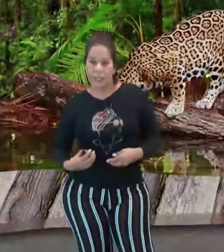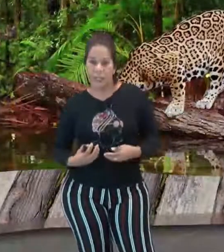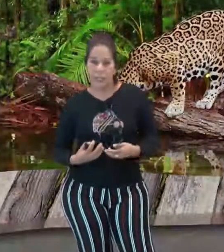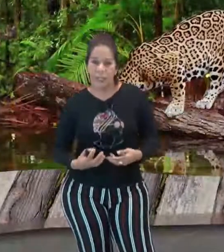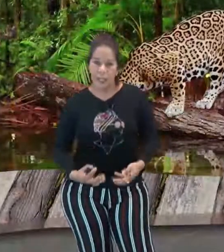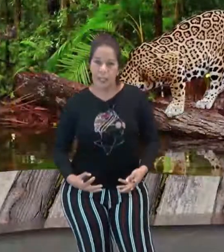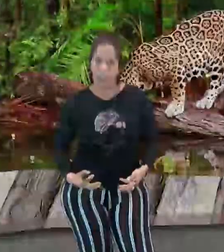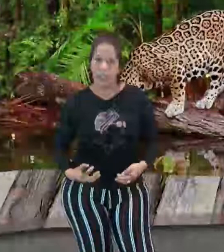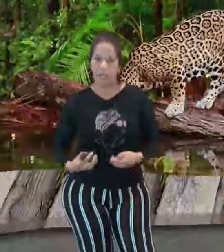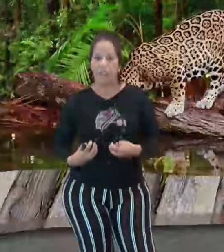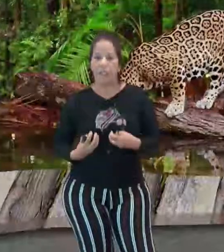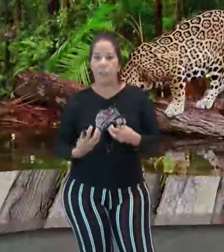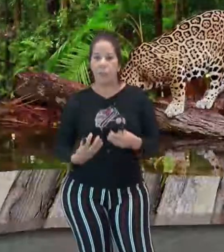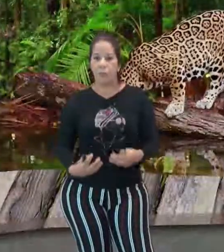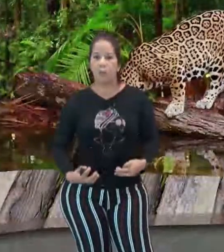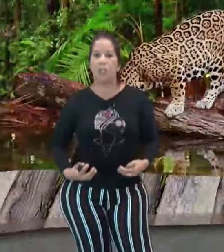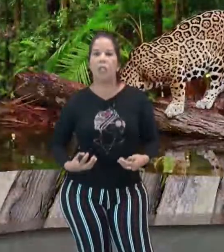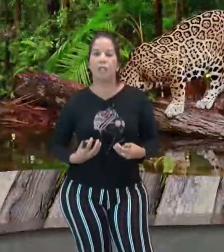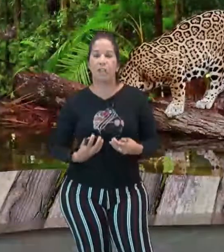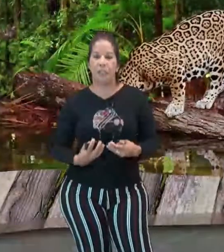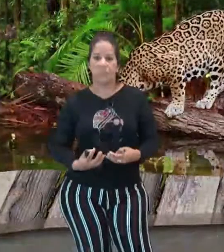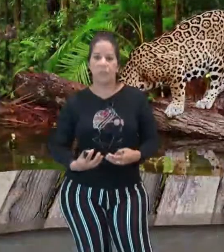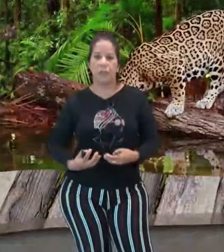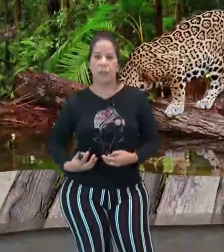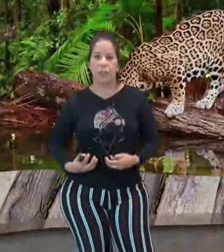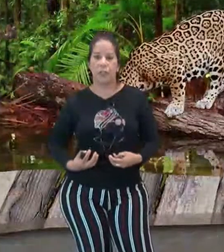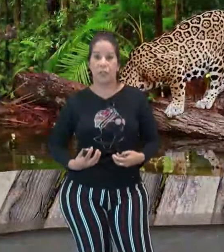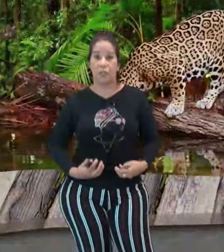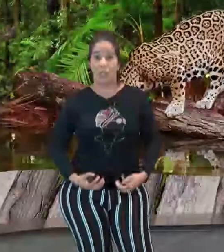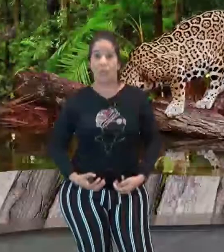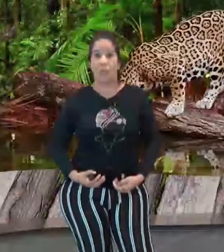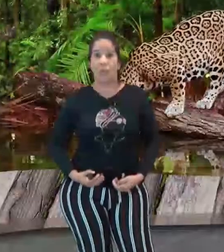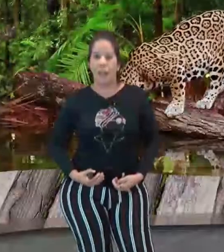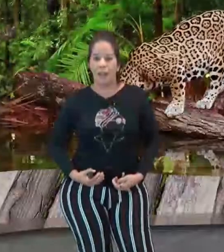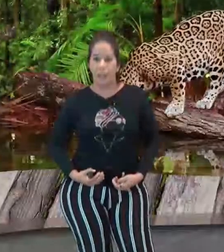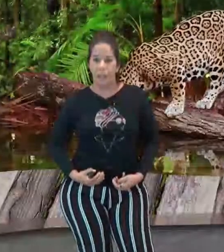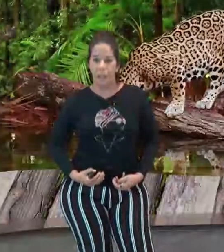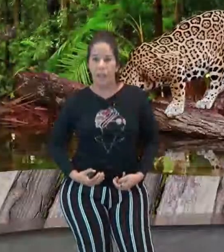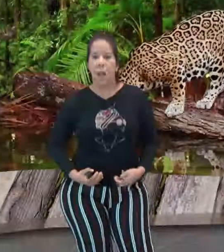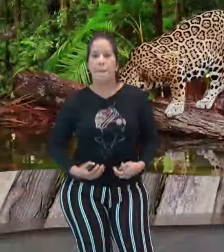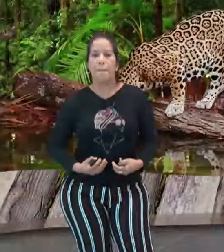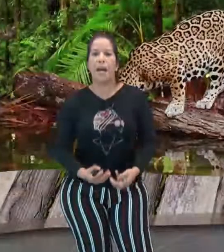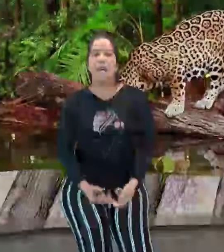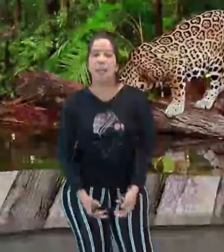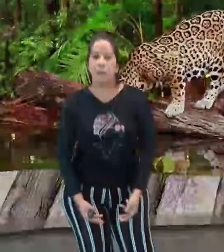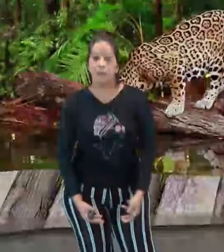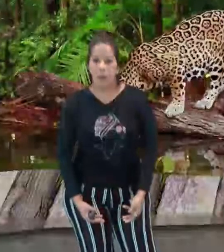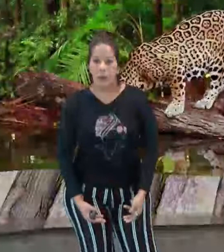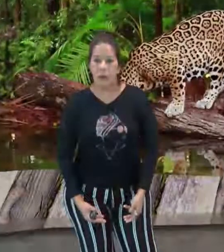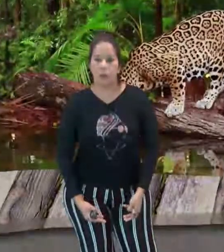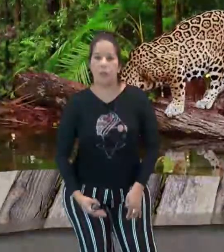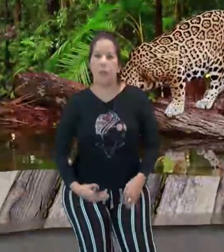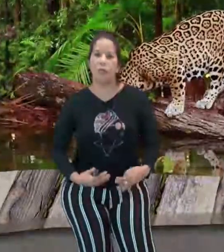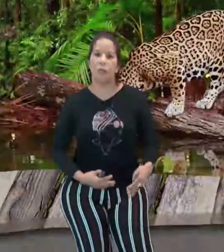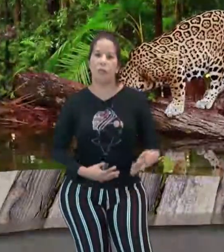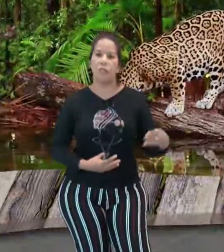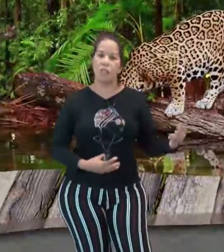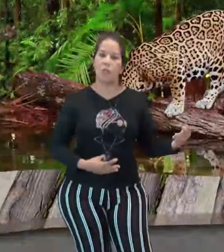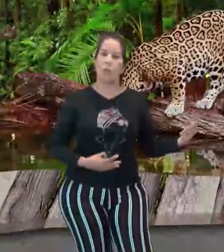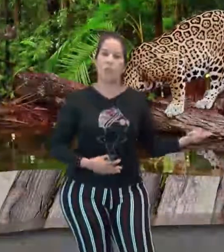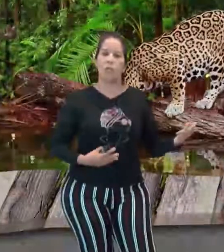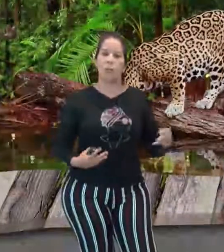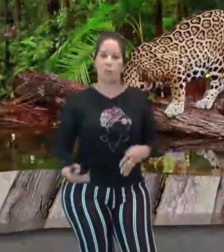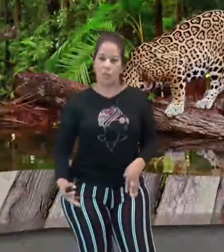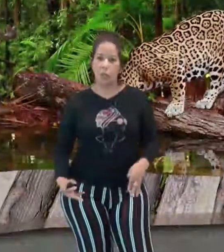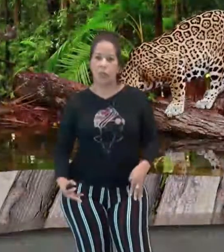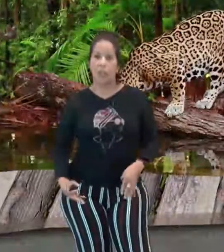vai descer e quem vai estar estimulando essa descida dos testículos que estão internamente para o saco escrotal é justamente esse